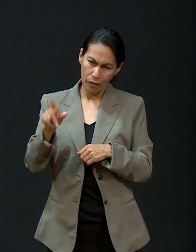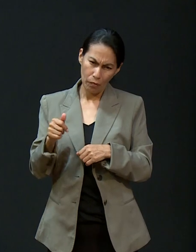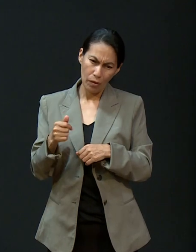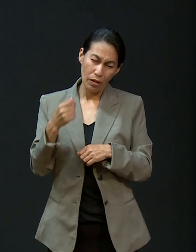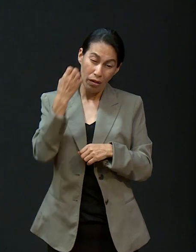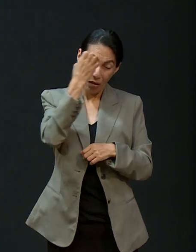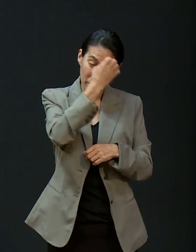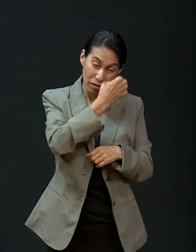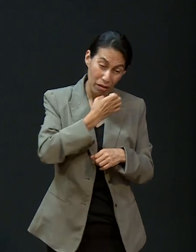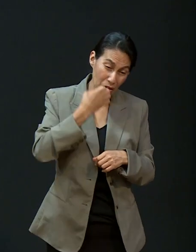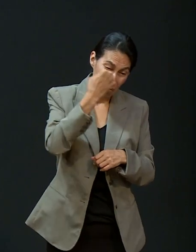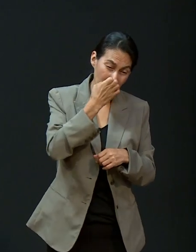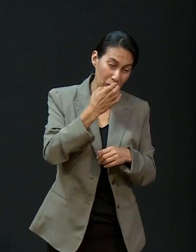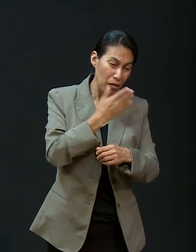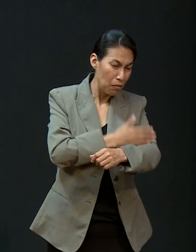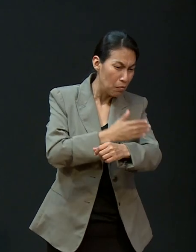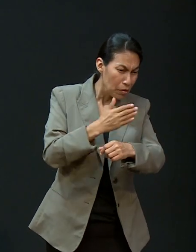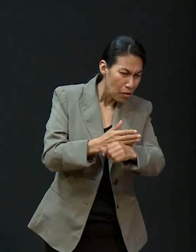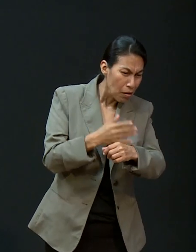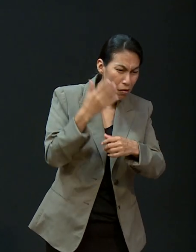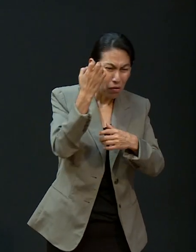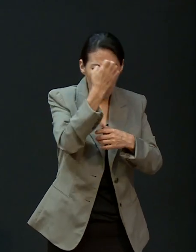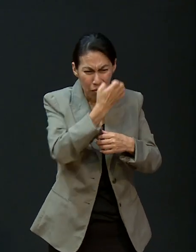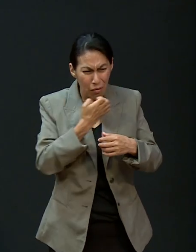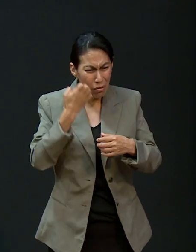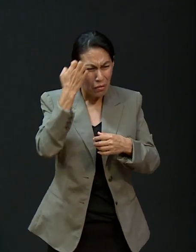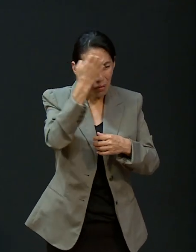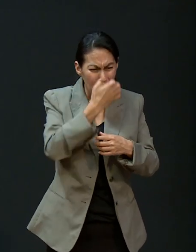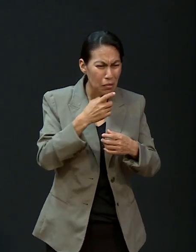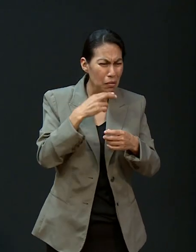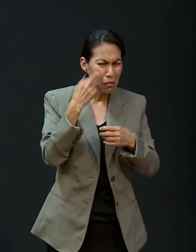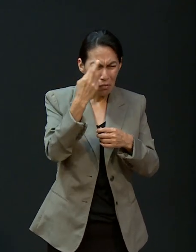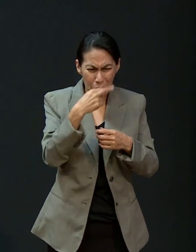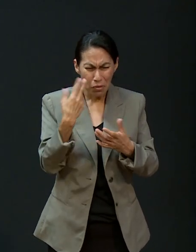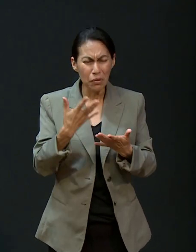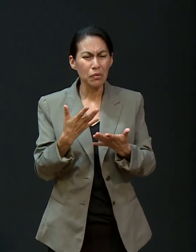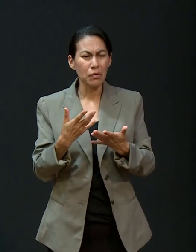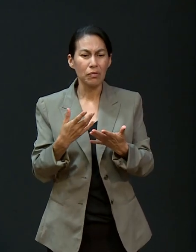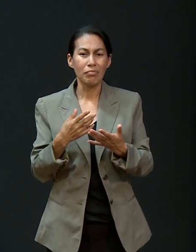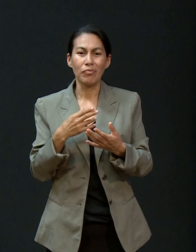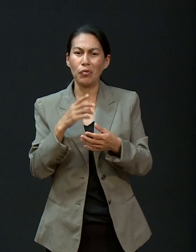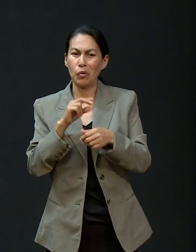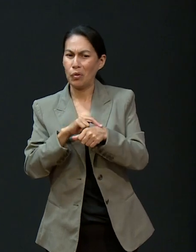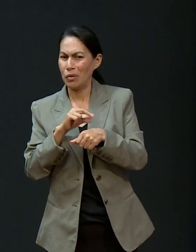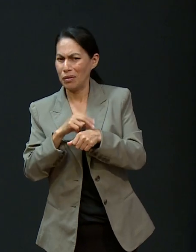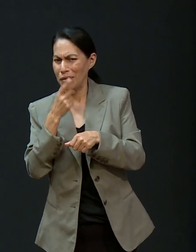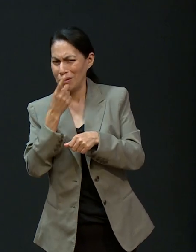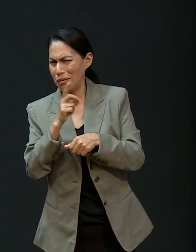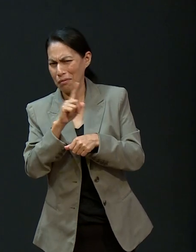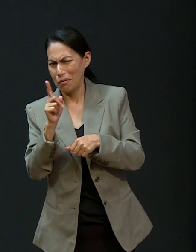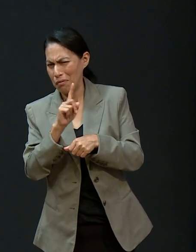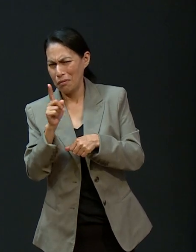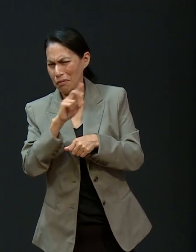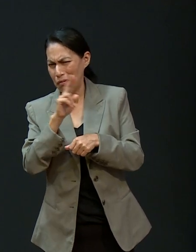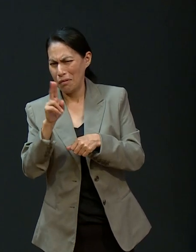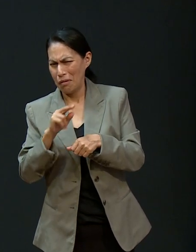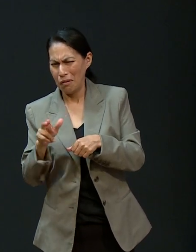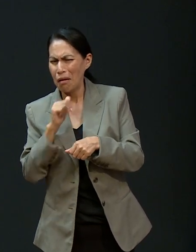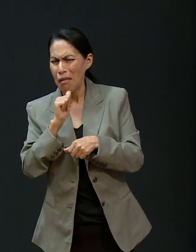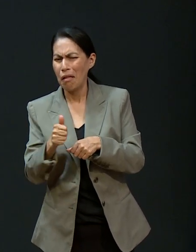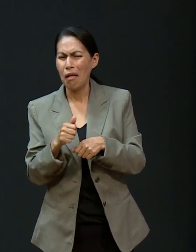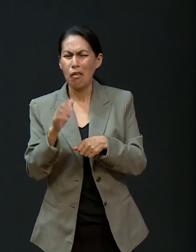acompañamos en exámenes posteriores para ver si estaba, checaron para ver si estaba todo aquello. Está normal. Está normal.